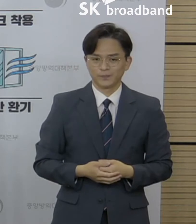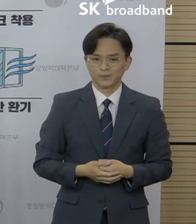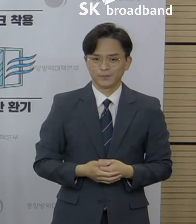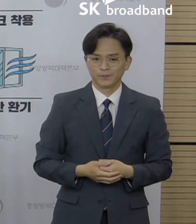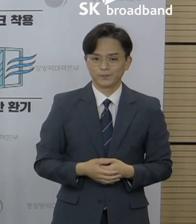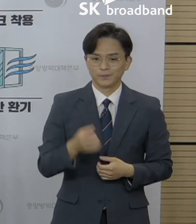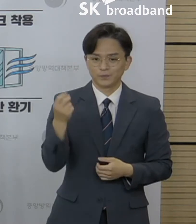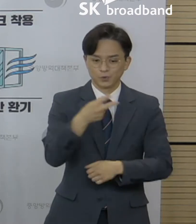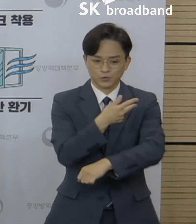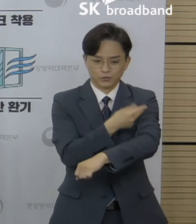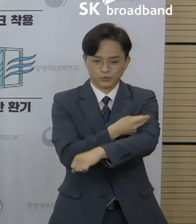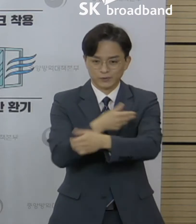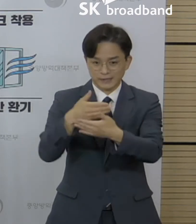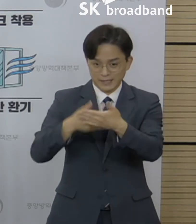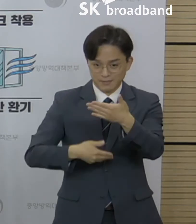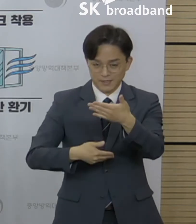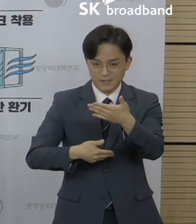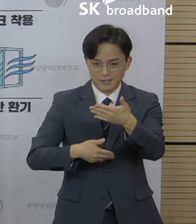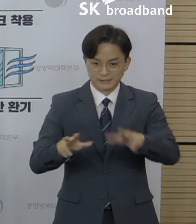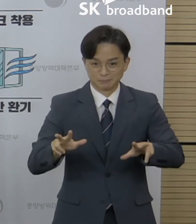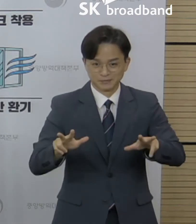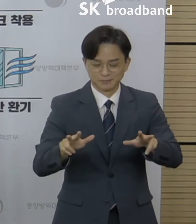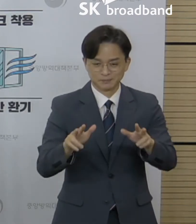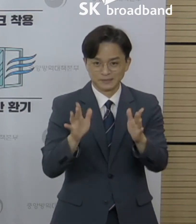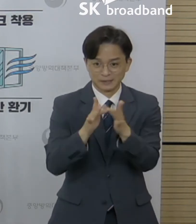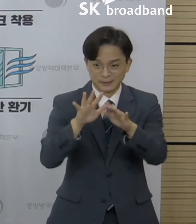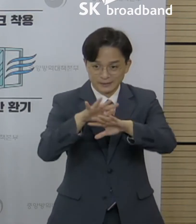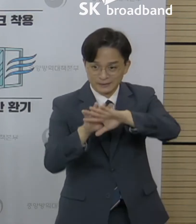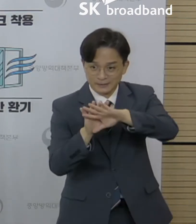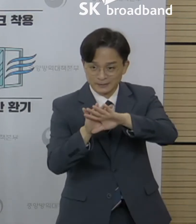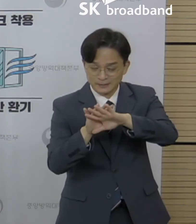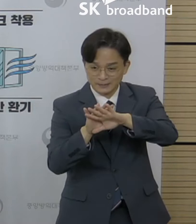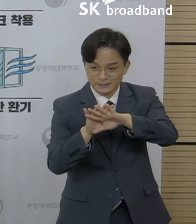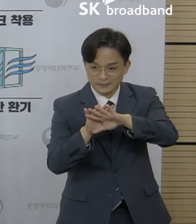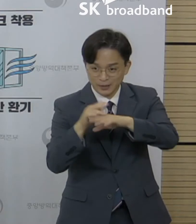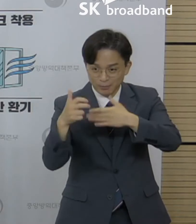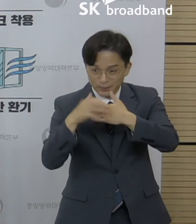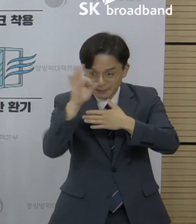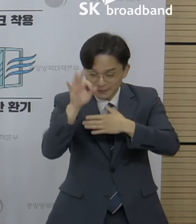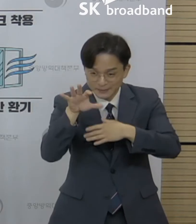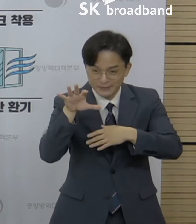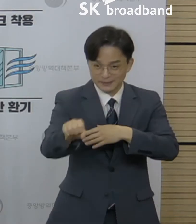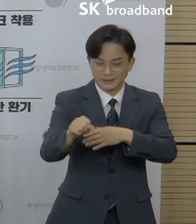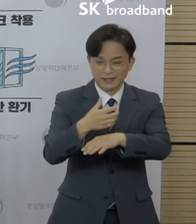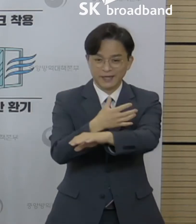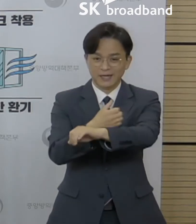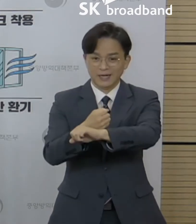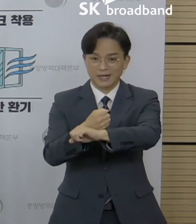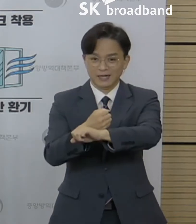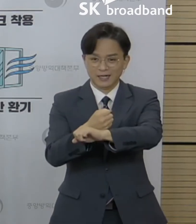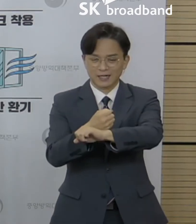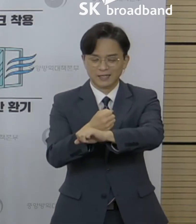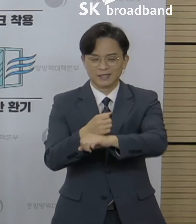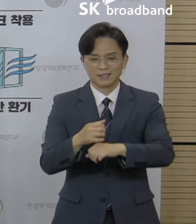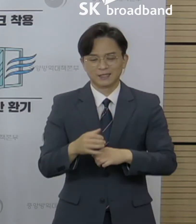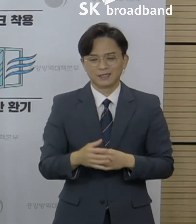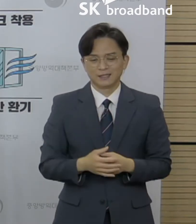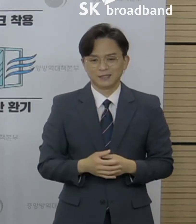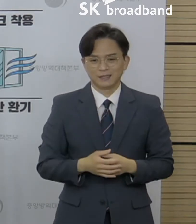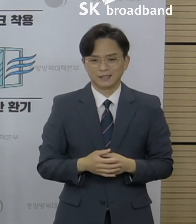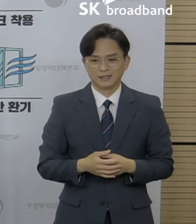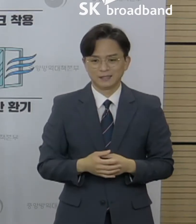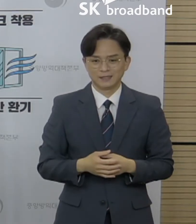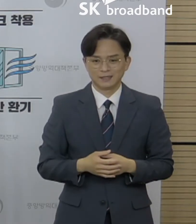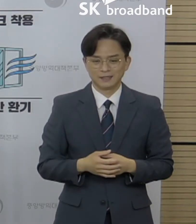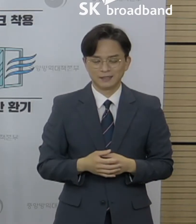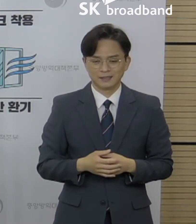잔여 백신에 대한 신속 예약 서비스는 이제 접종 순서에 따른 그 일반적인 접종이 아니기 때문에 아니고 이제 백신 폐기량